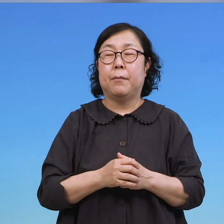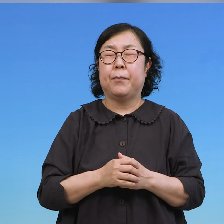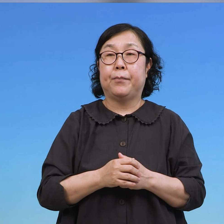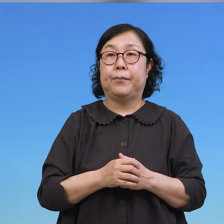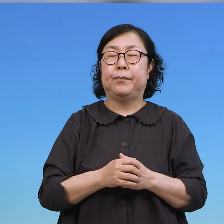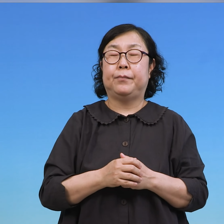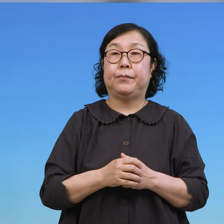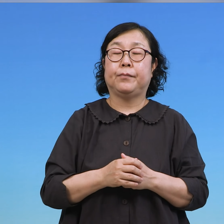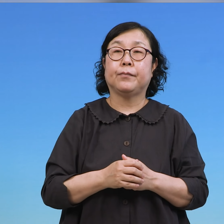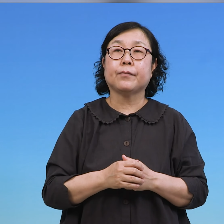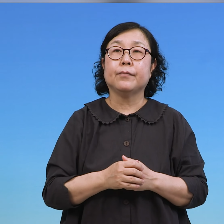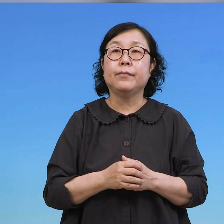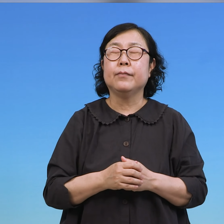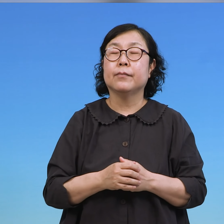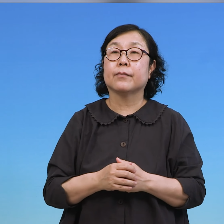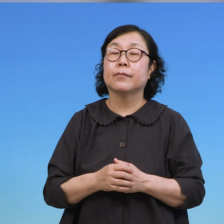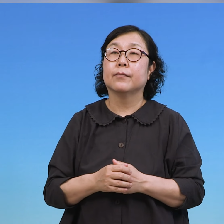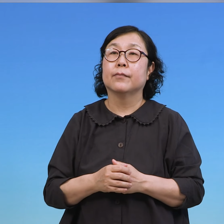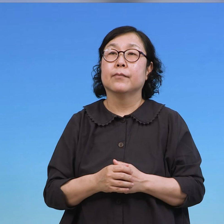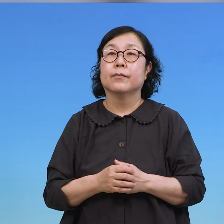웃는.